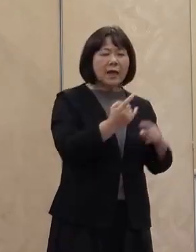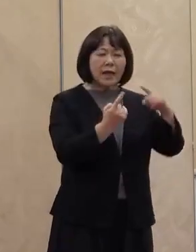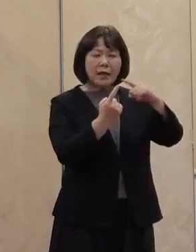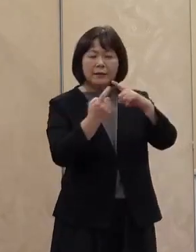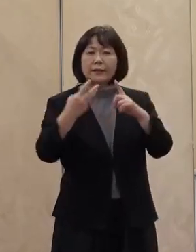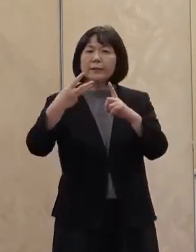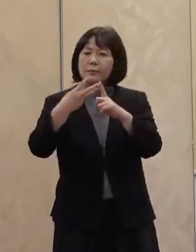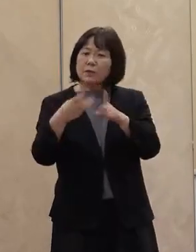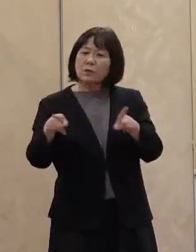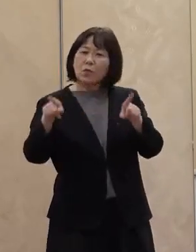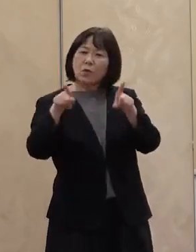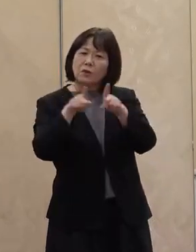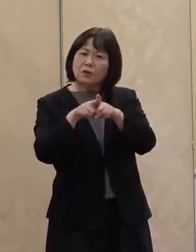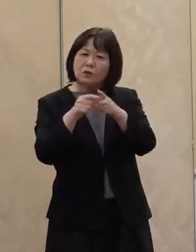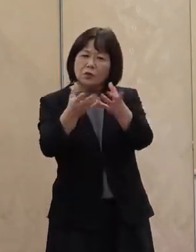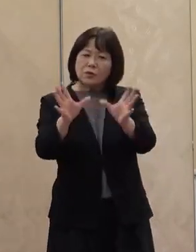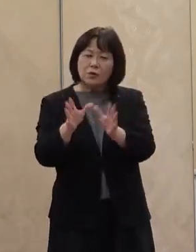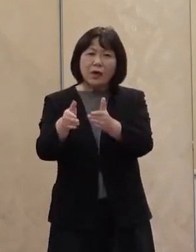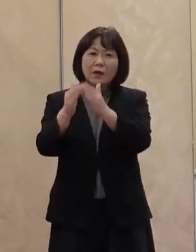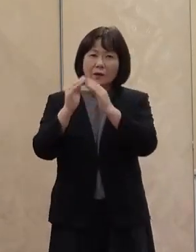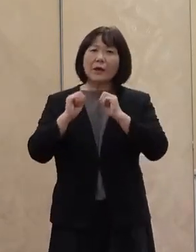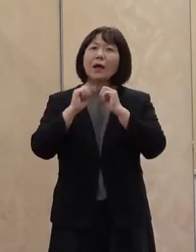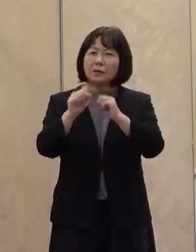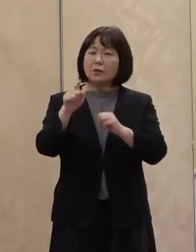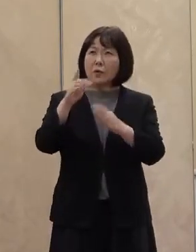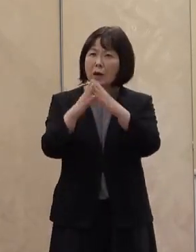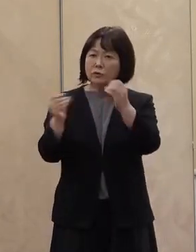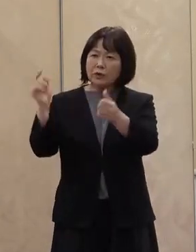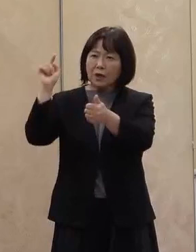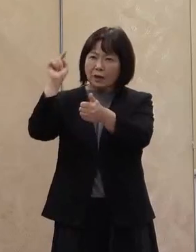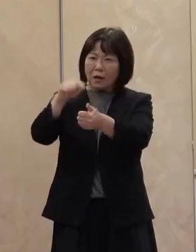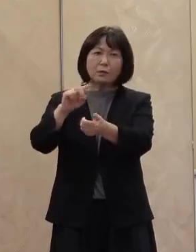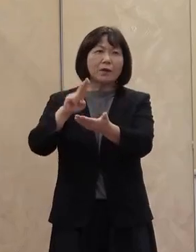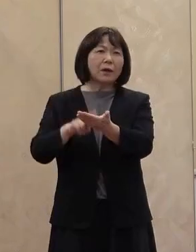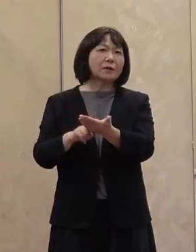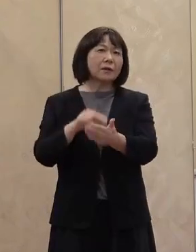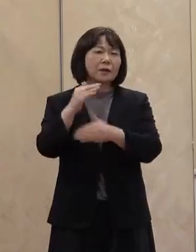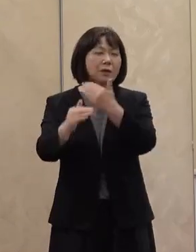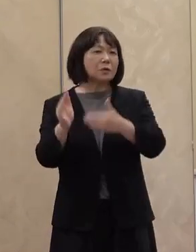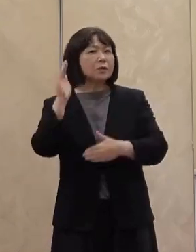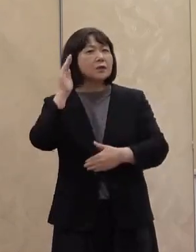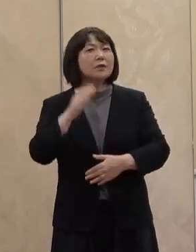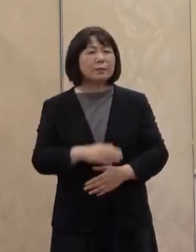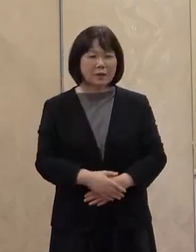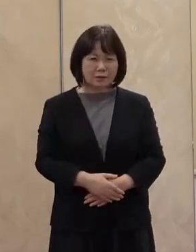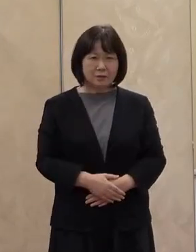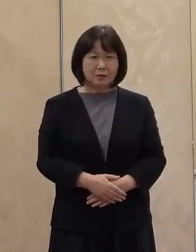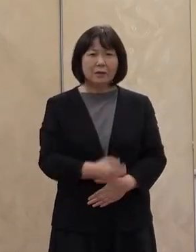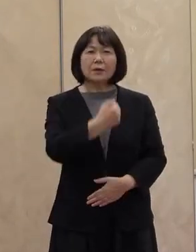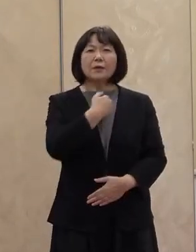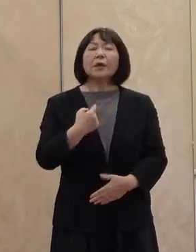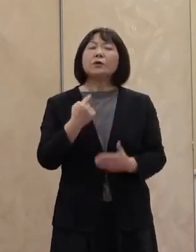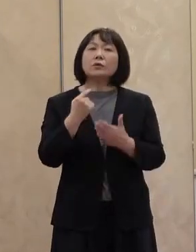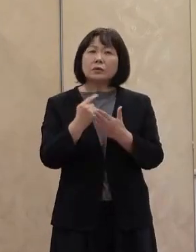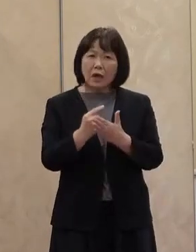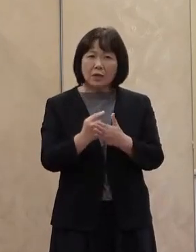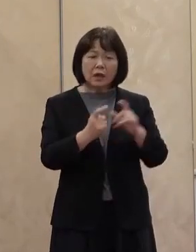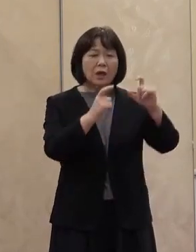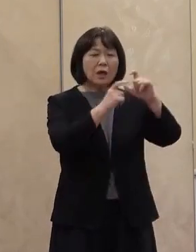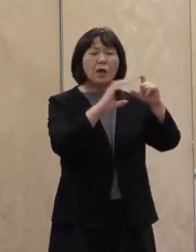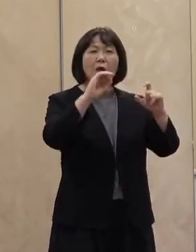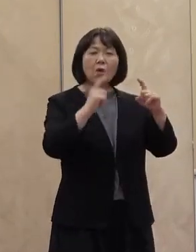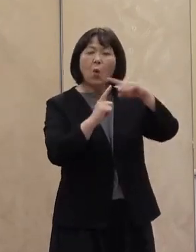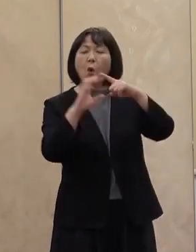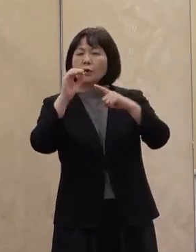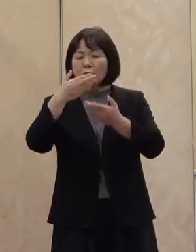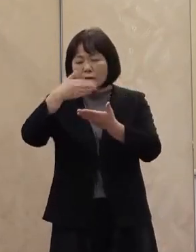アムを組んでやってると聞いてます、まあ、そこが国から選定されたと聞いてますから、できるだけ早く GoTo イートを始めるべ